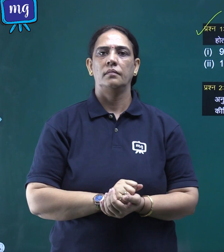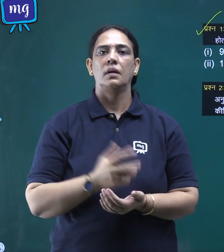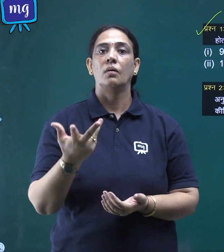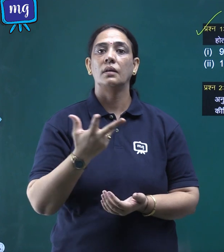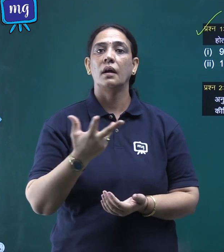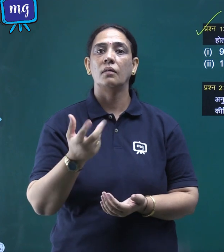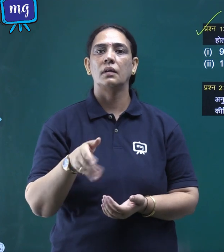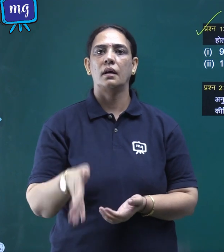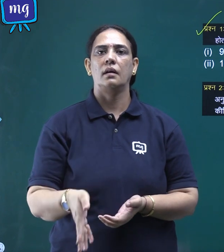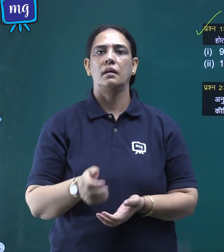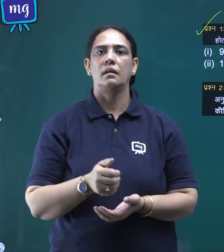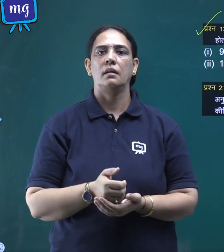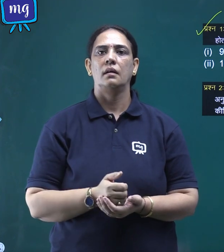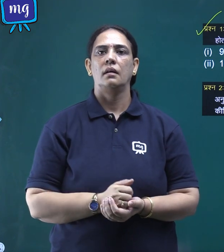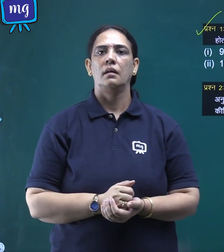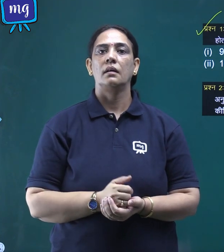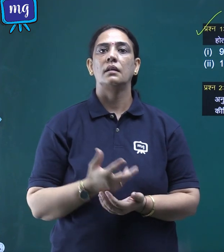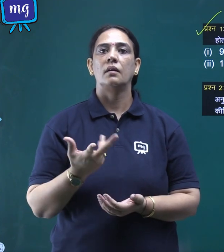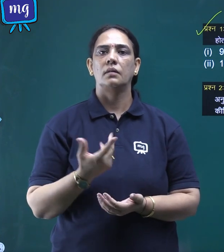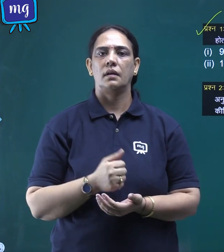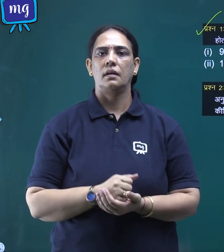होता है, कितना होता है?